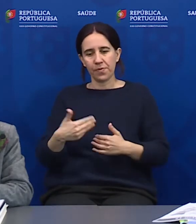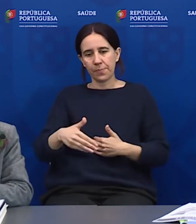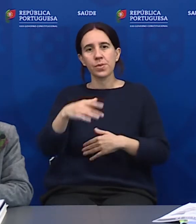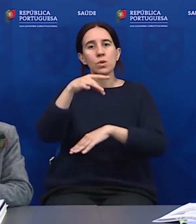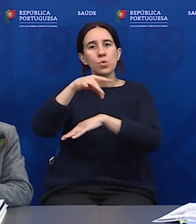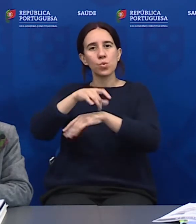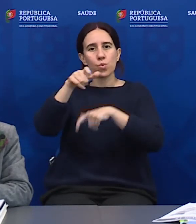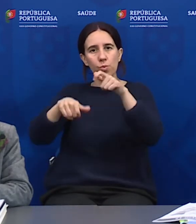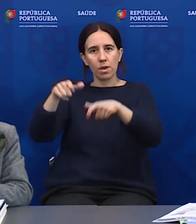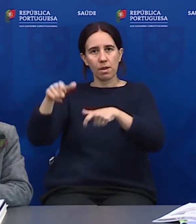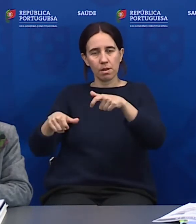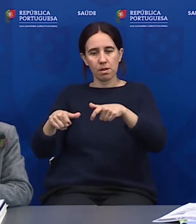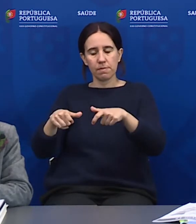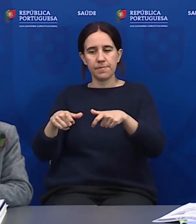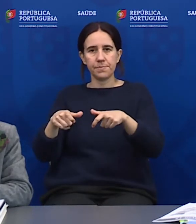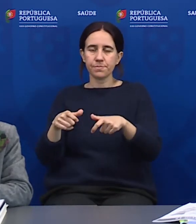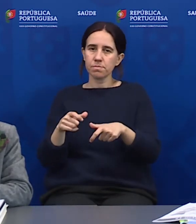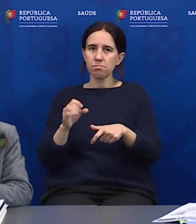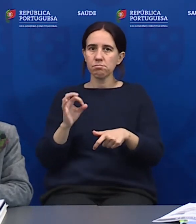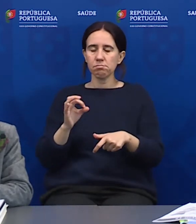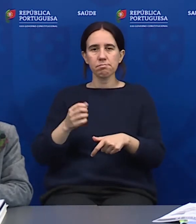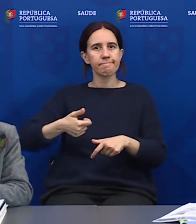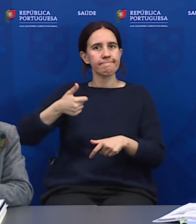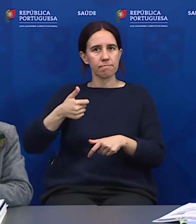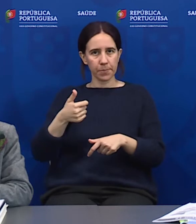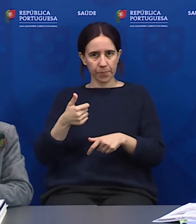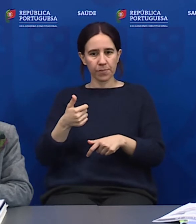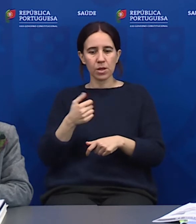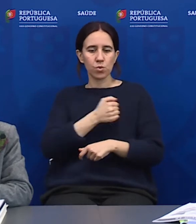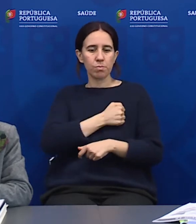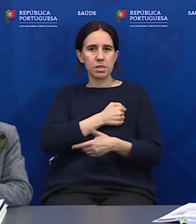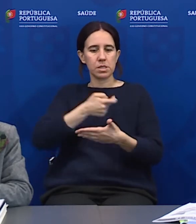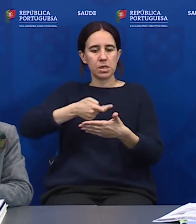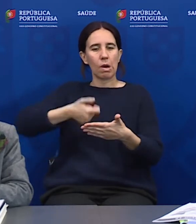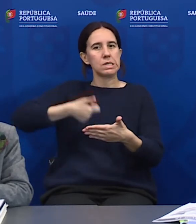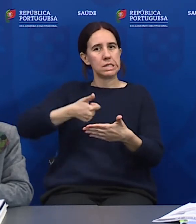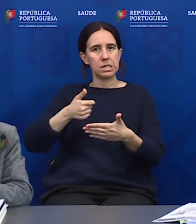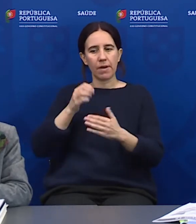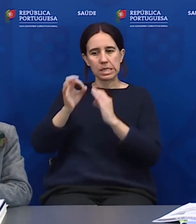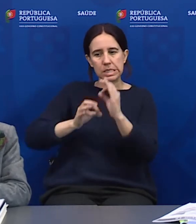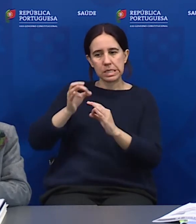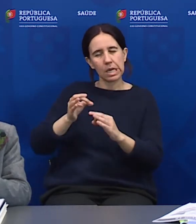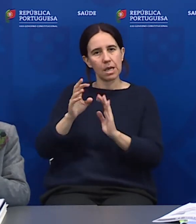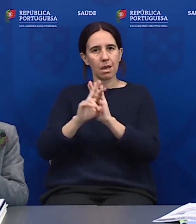vão ser, sobretudo, seguidos em domicílio. Essa é a regra,